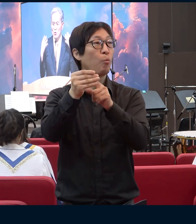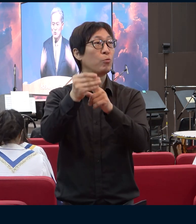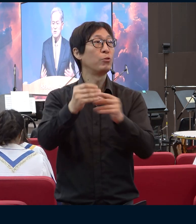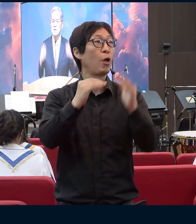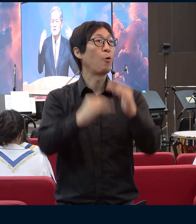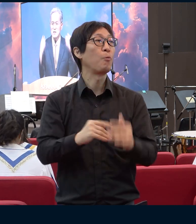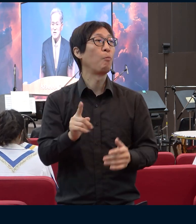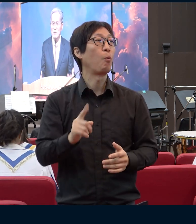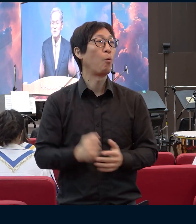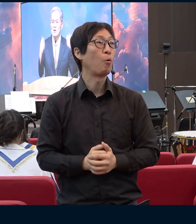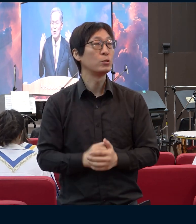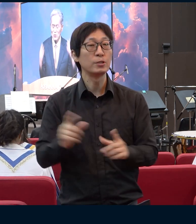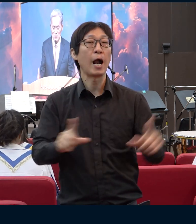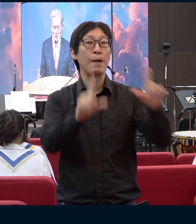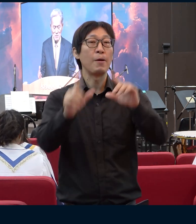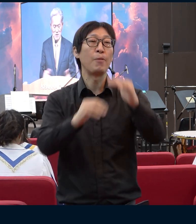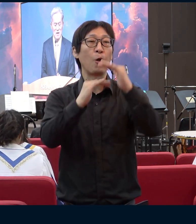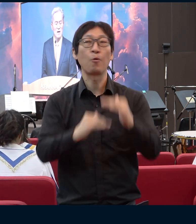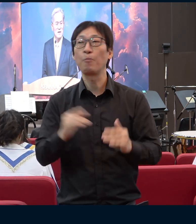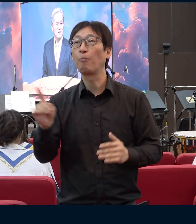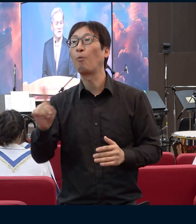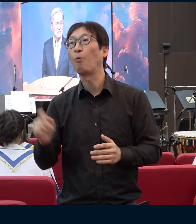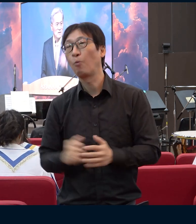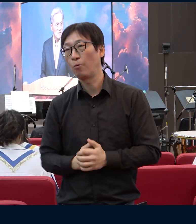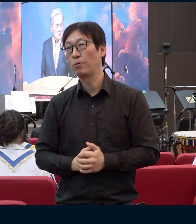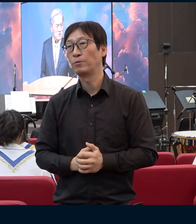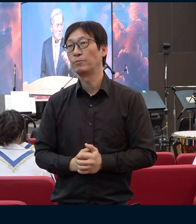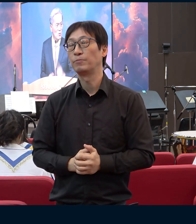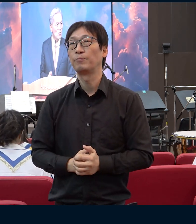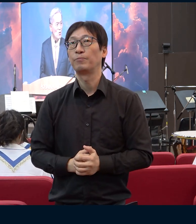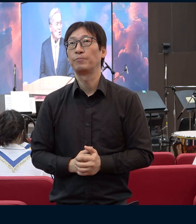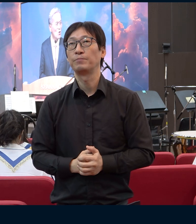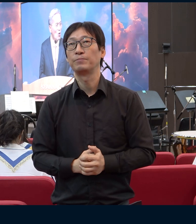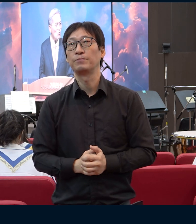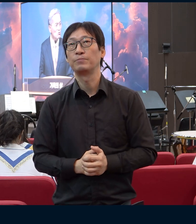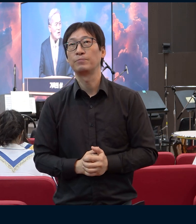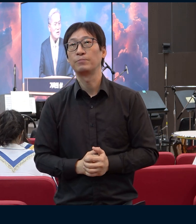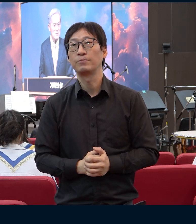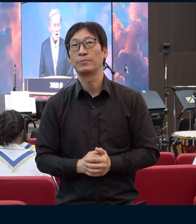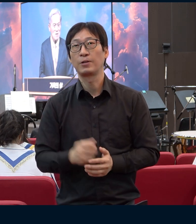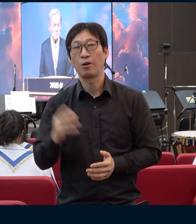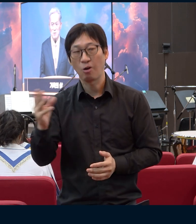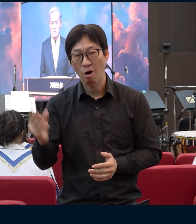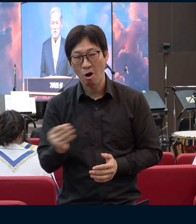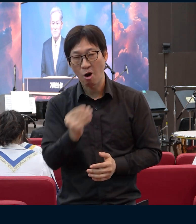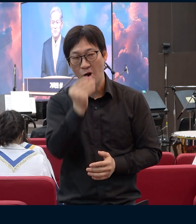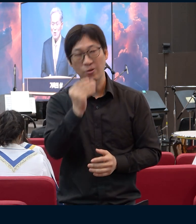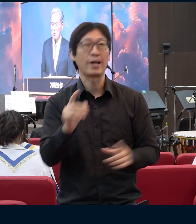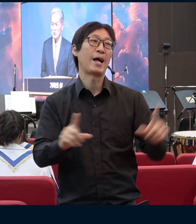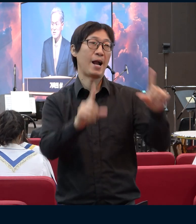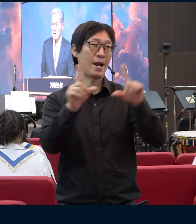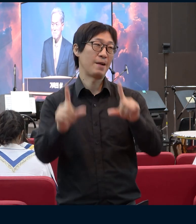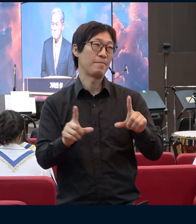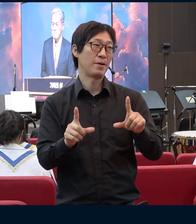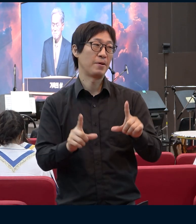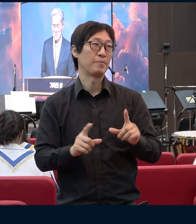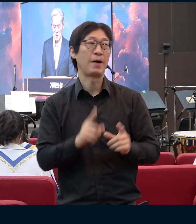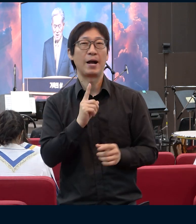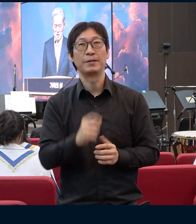본을 보여주신 그 삶은 어떤 삶이냐? 그것은 바로 거룩의 삶입니다. 거룩의